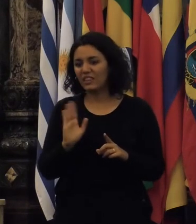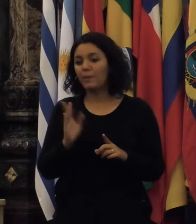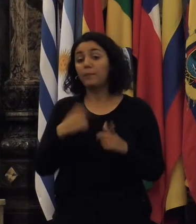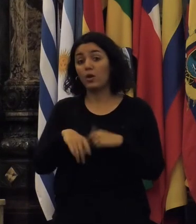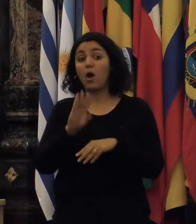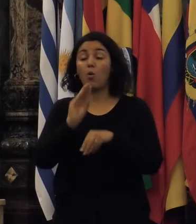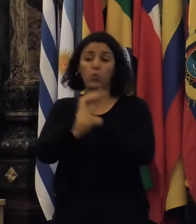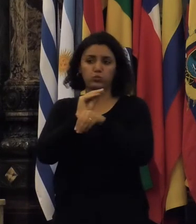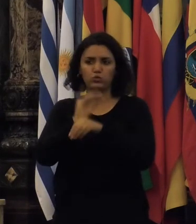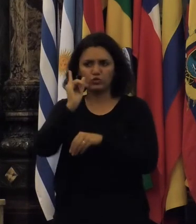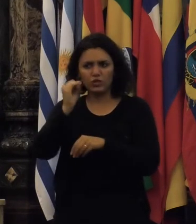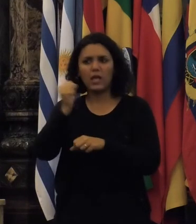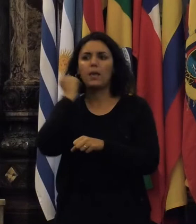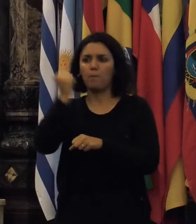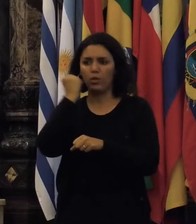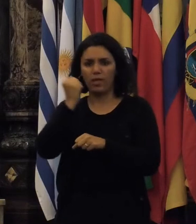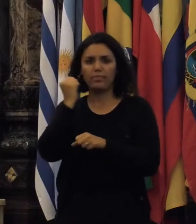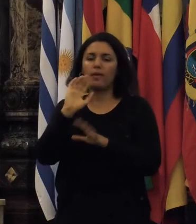no importa en dónde, pero